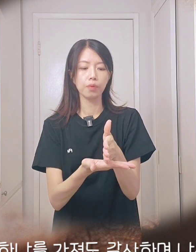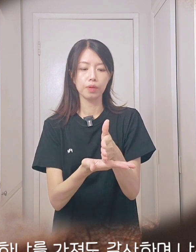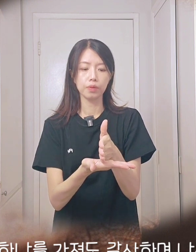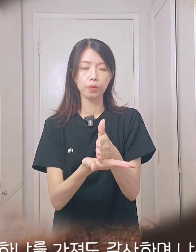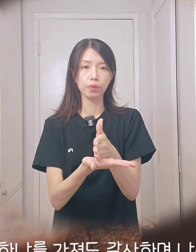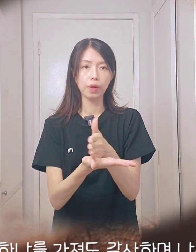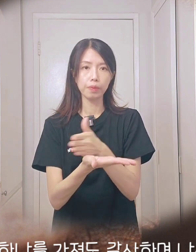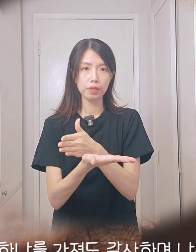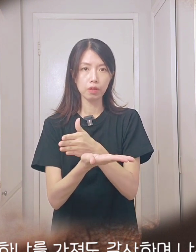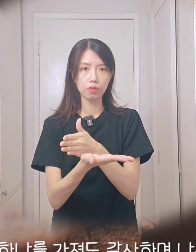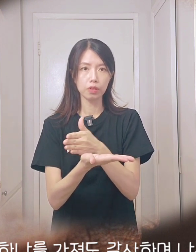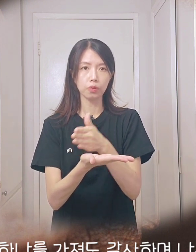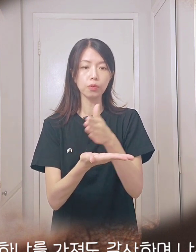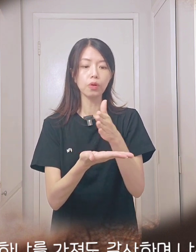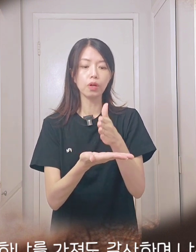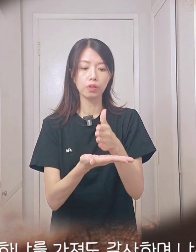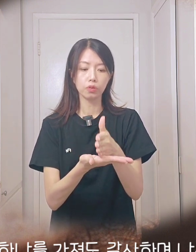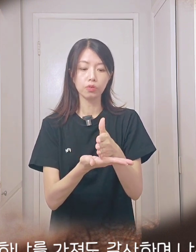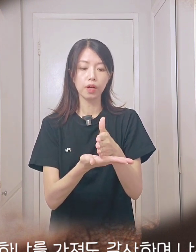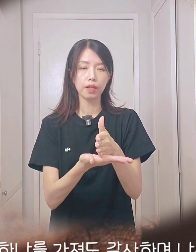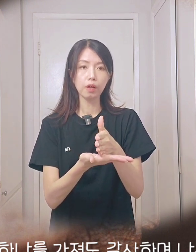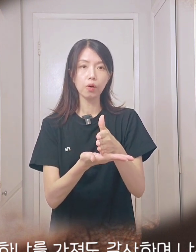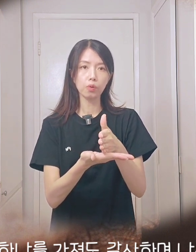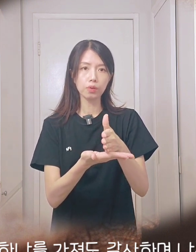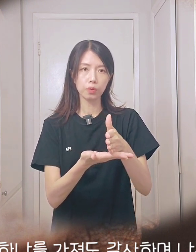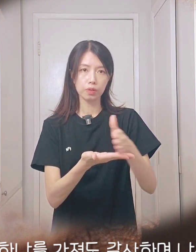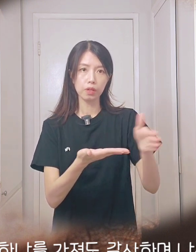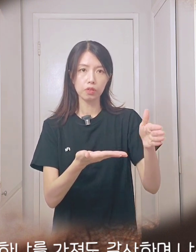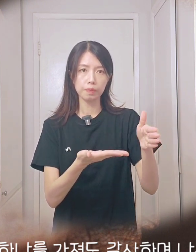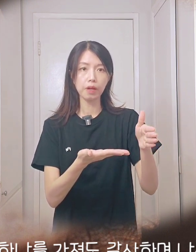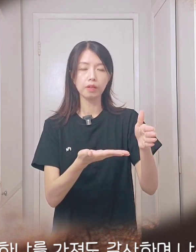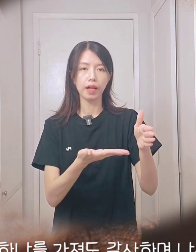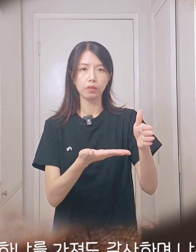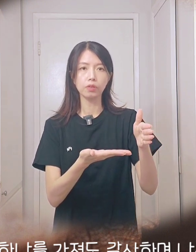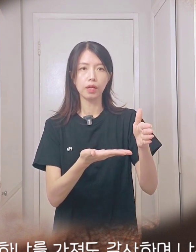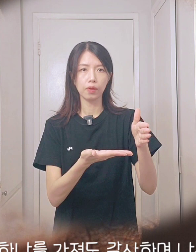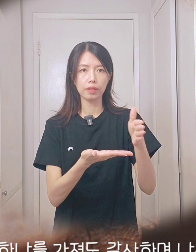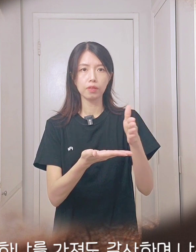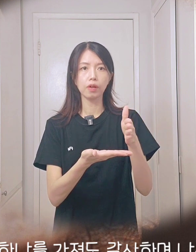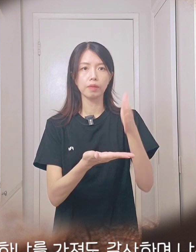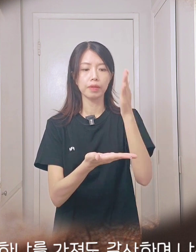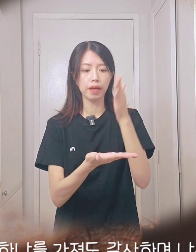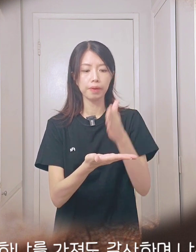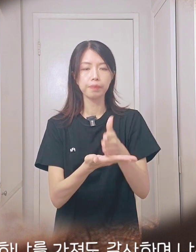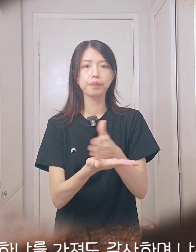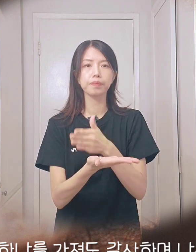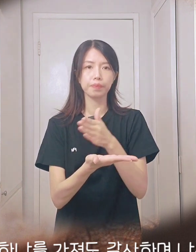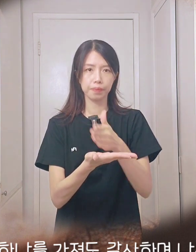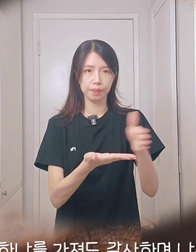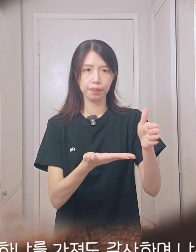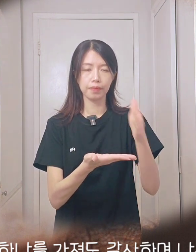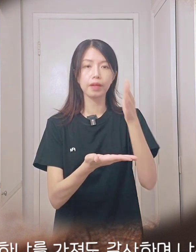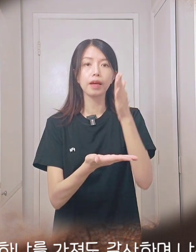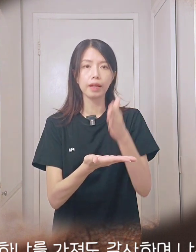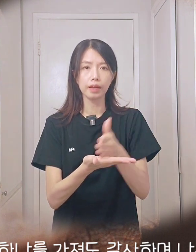다음에 왼쪽으로 한번 스쳐주시고 그리고 중간에서 오른쪽으로 스쳐주시면 나누다라고 하는 뜻의 수어가 됩니다.